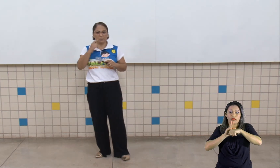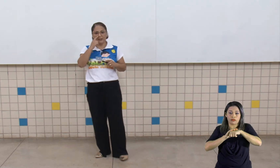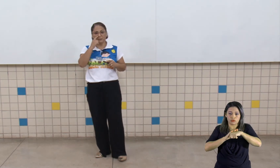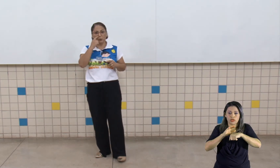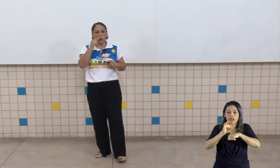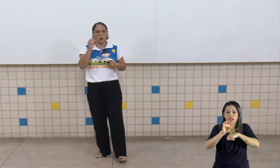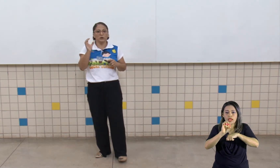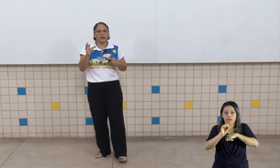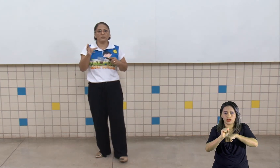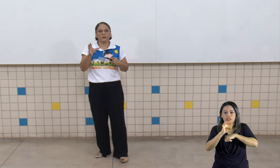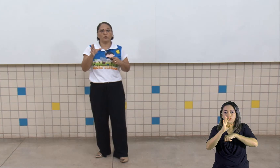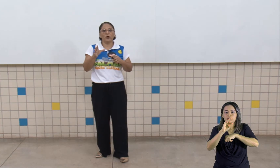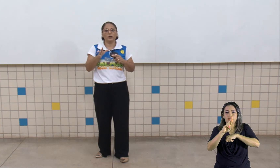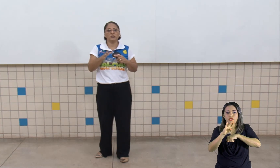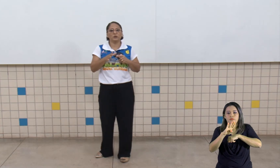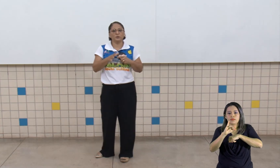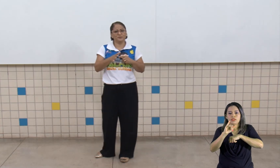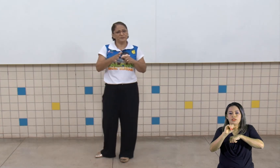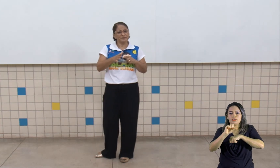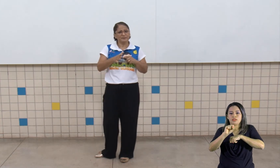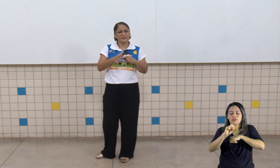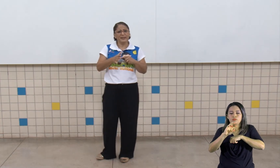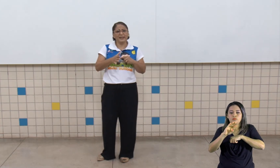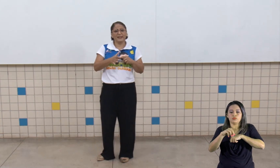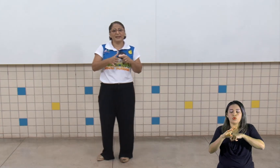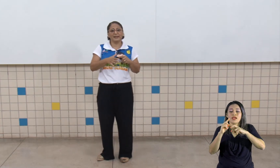de estrabismo, o nervo óptico,